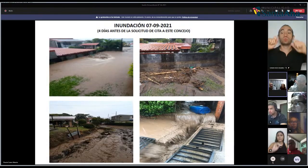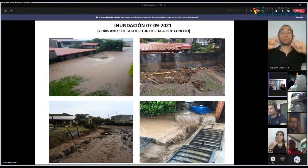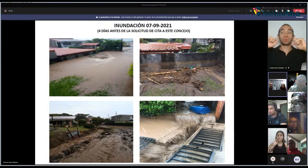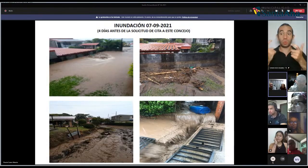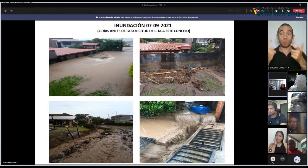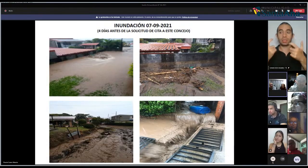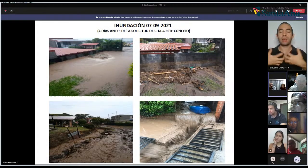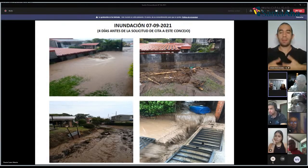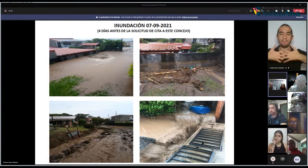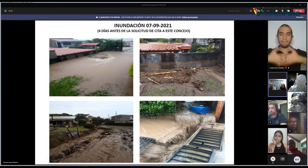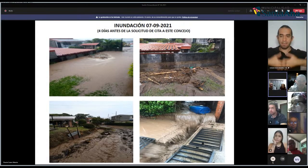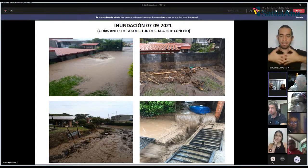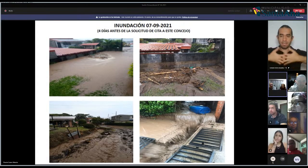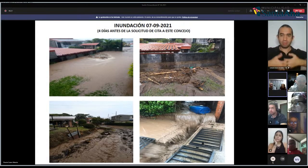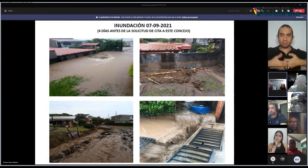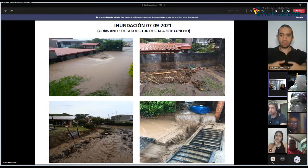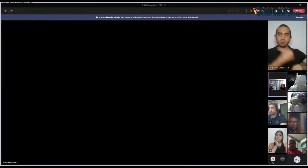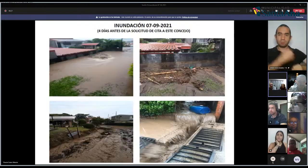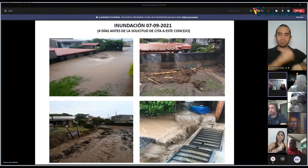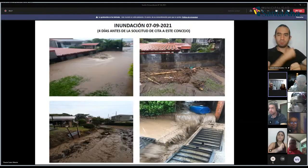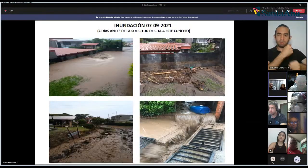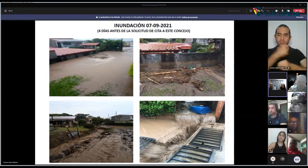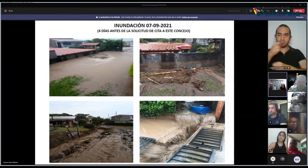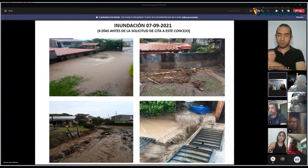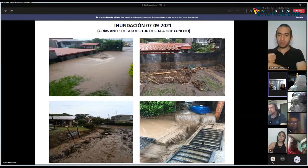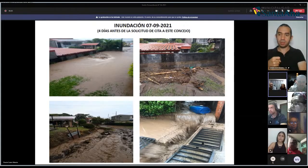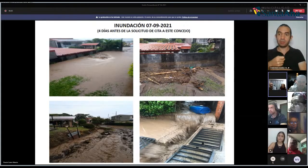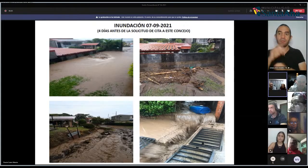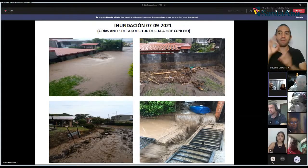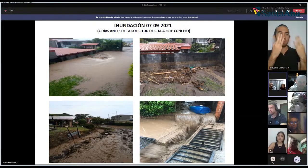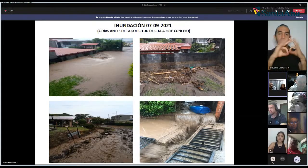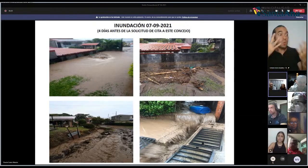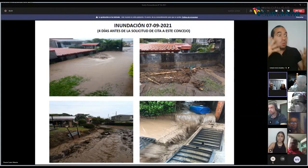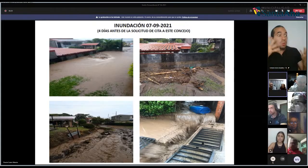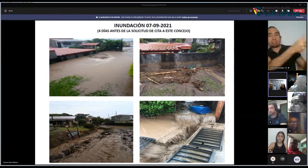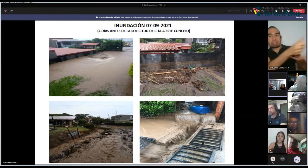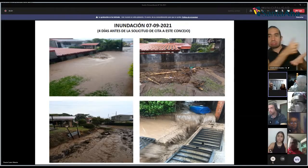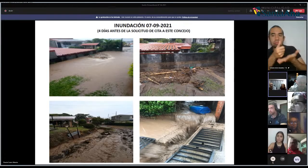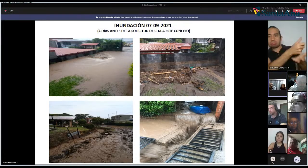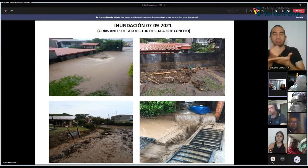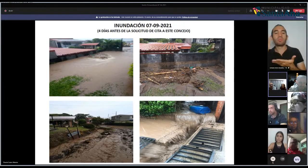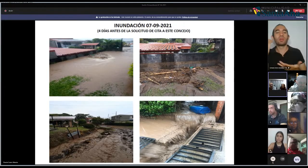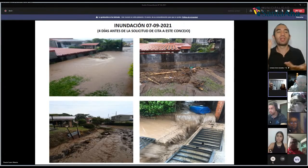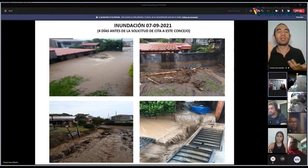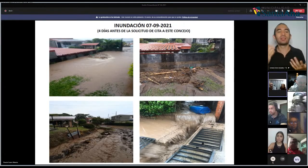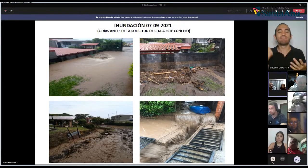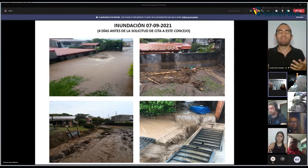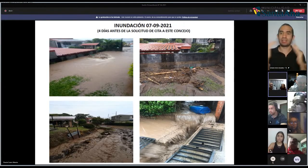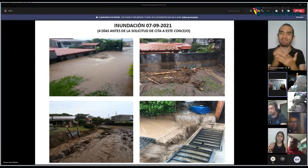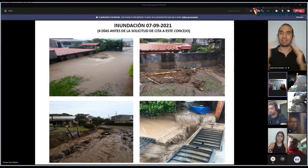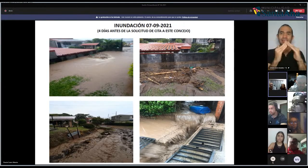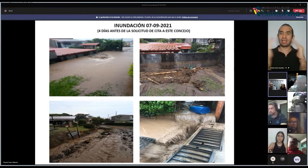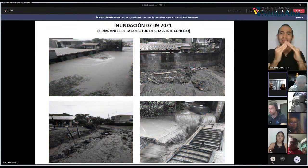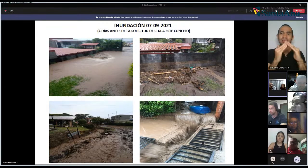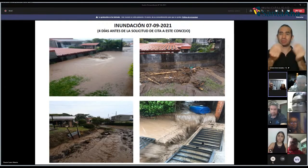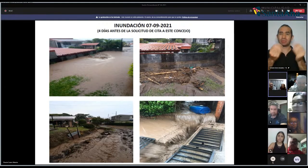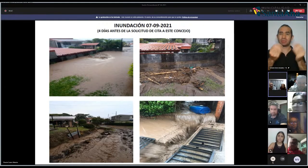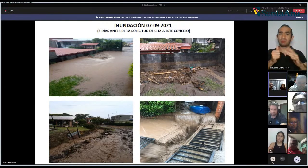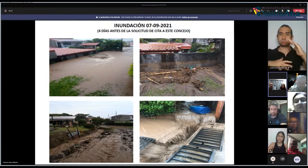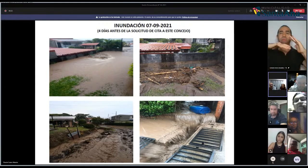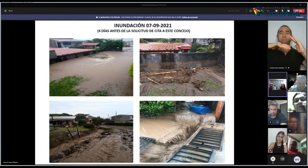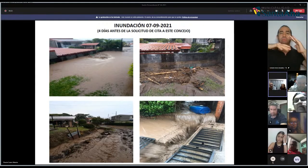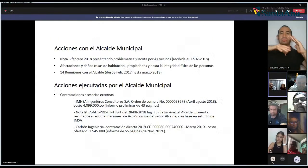obras para que pudieran ayudarle a la familia porque lamentablemente nos inundamos muchas casas con estas consecuencias que se están